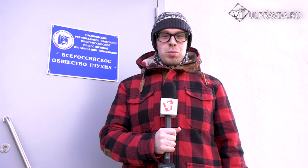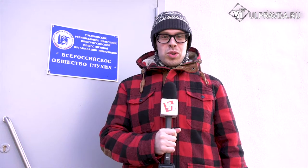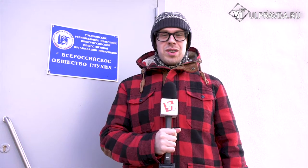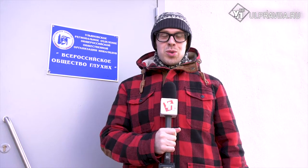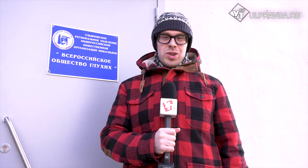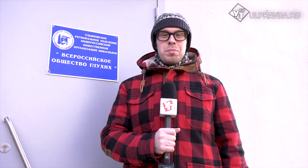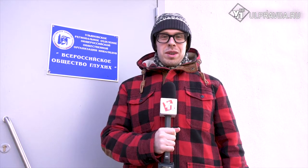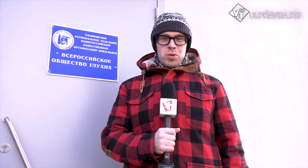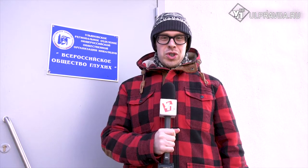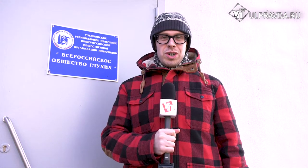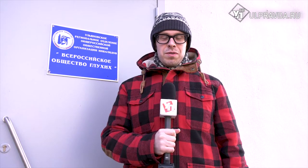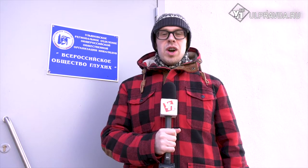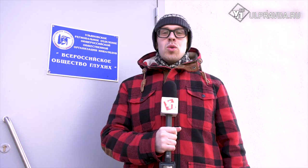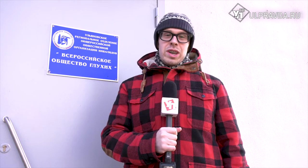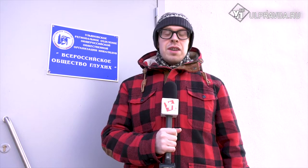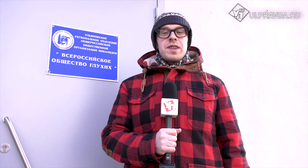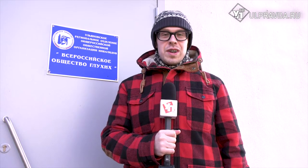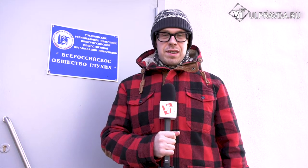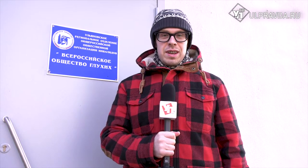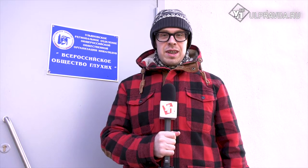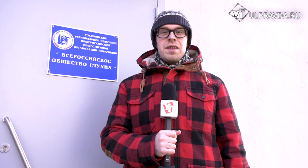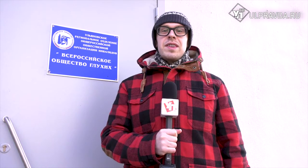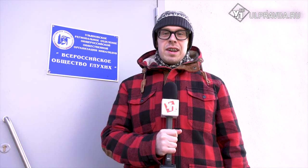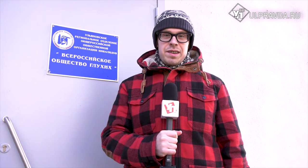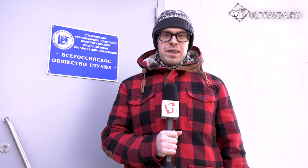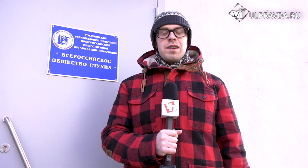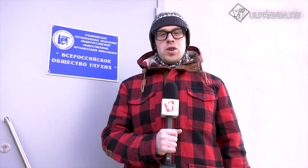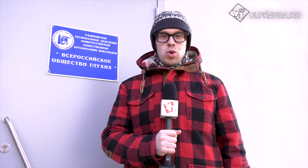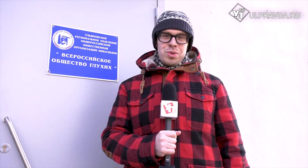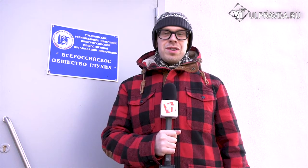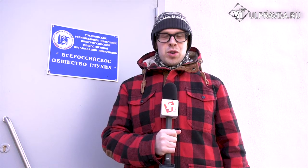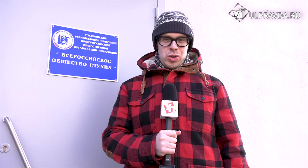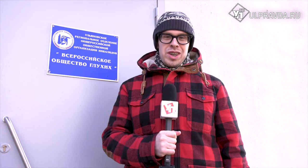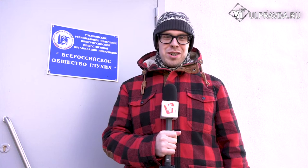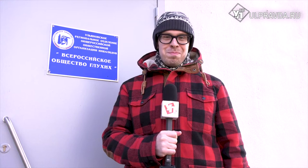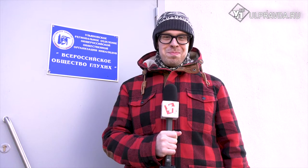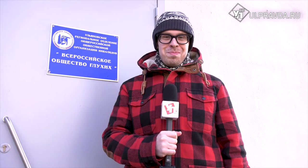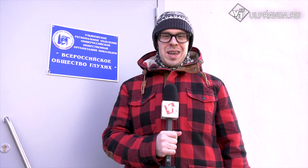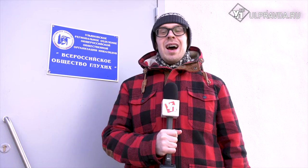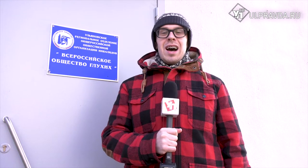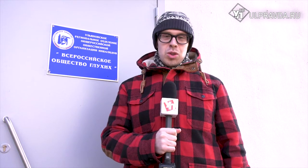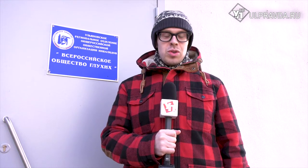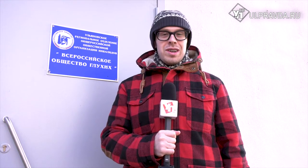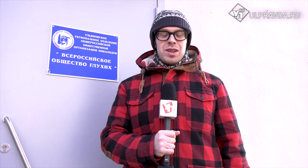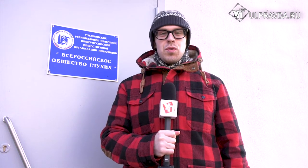будни сурдопереводчиков Ульяновского отделения Всероссийского общества глухих. Антон Никонов,